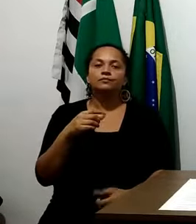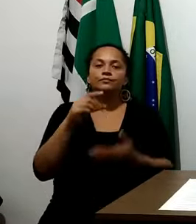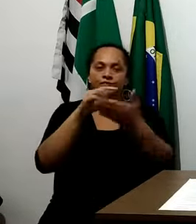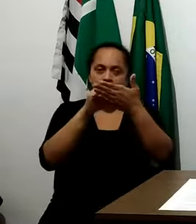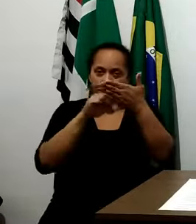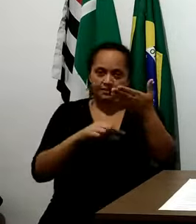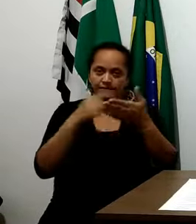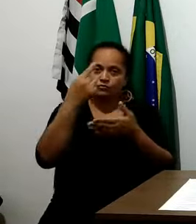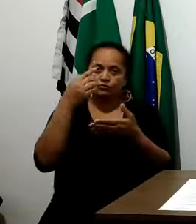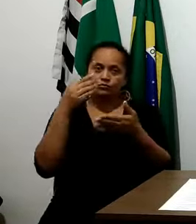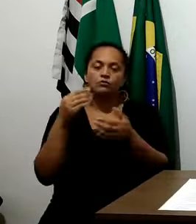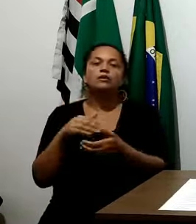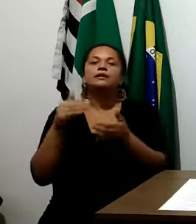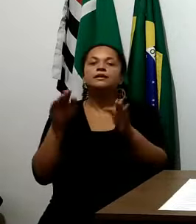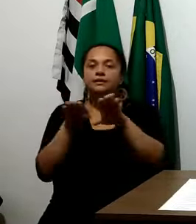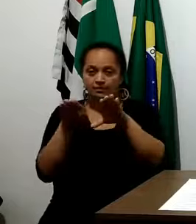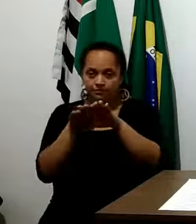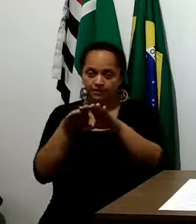Isaías